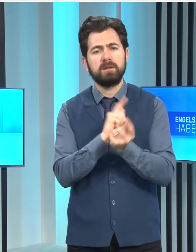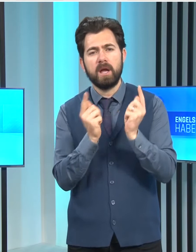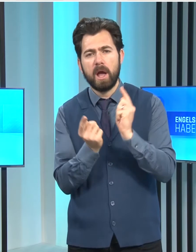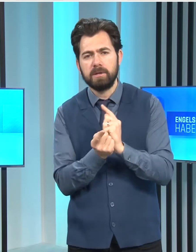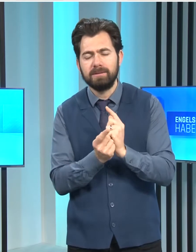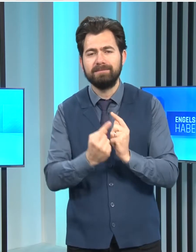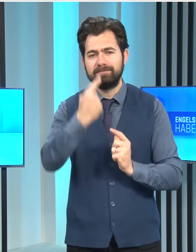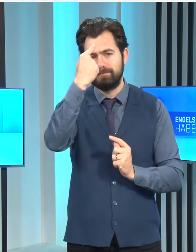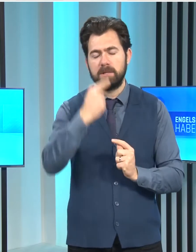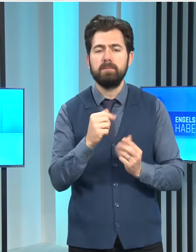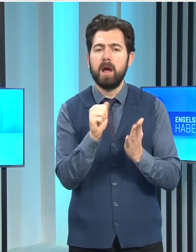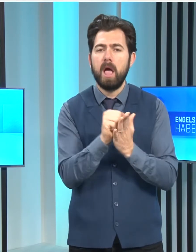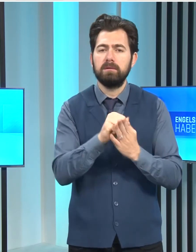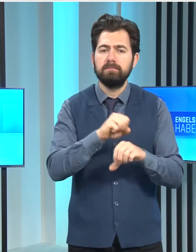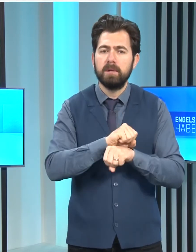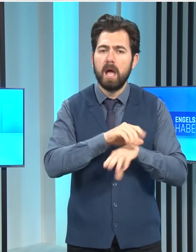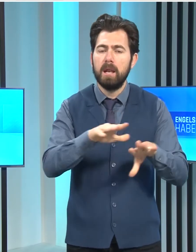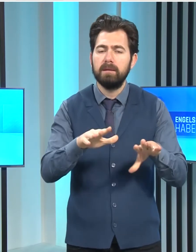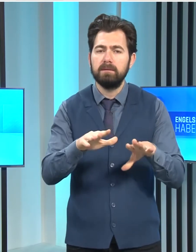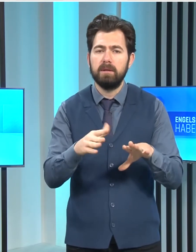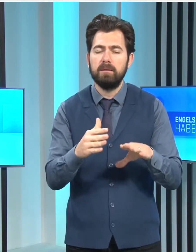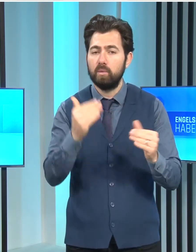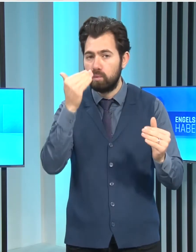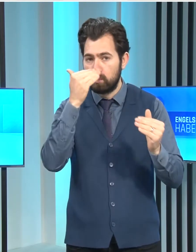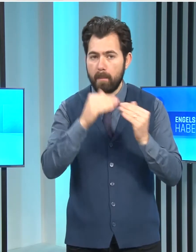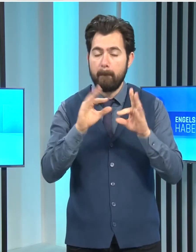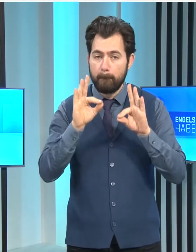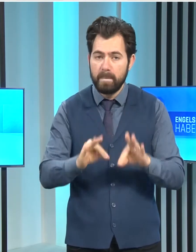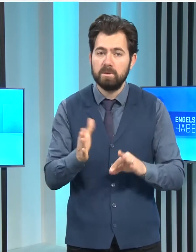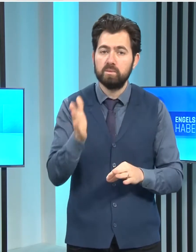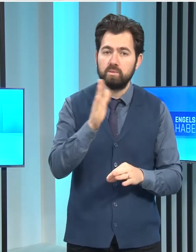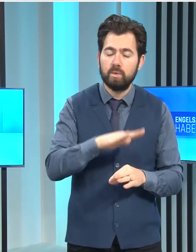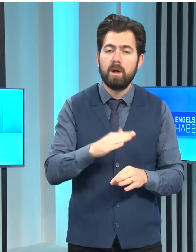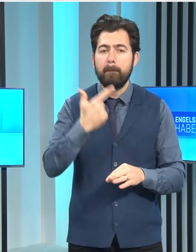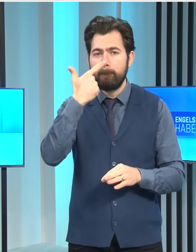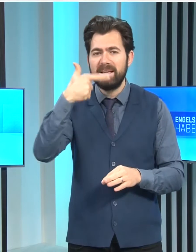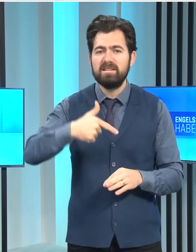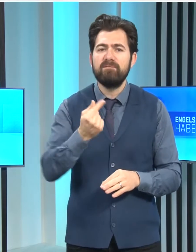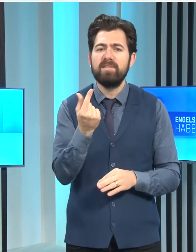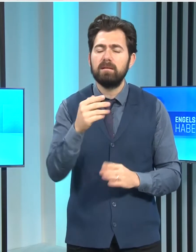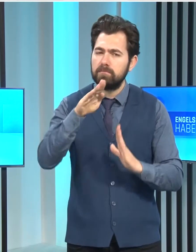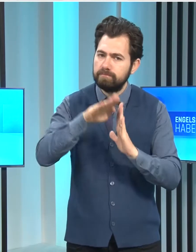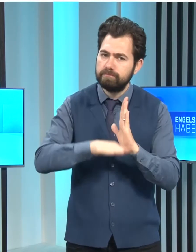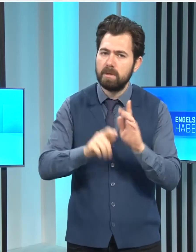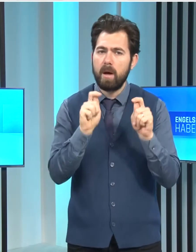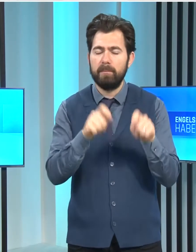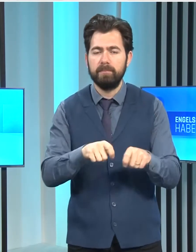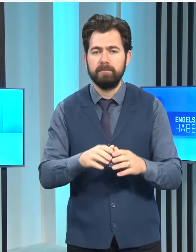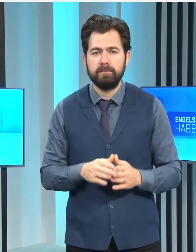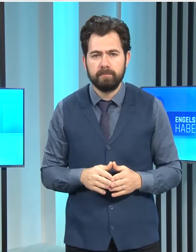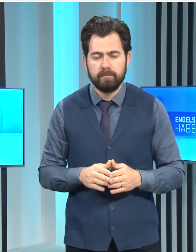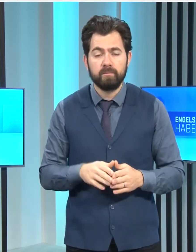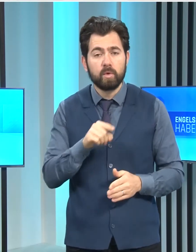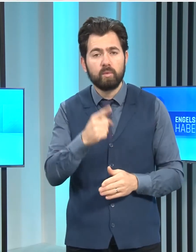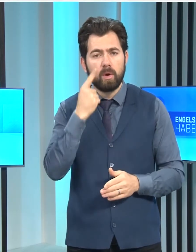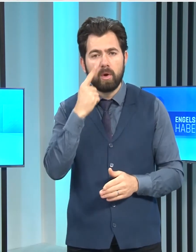Değişikliğin resmi gazetede yayımlanarak yürürlüğe girmesinin ardından da akaryakıt fiyatlarında indirime gidildi.